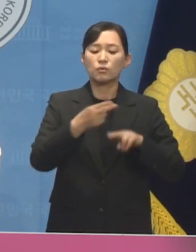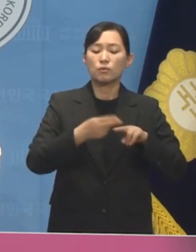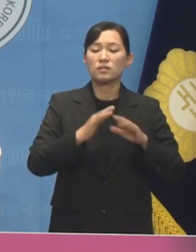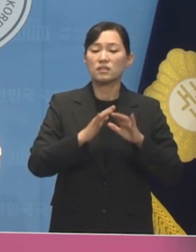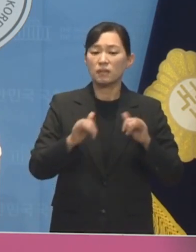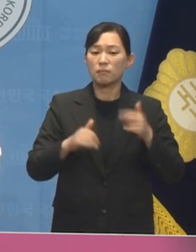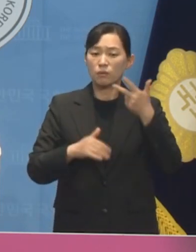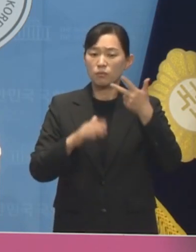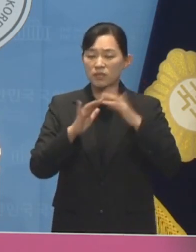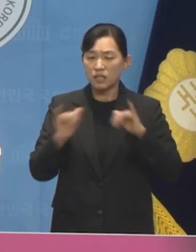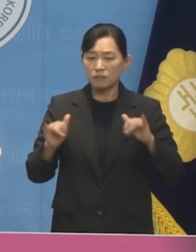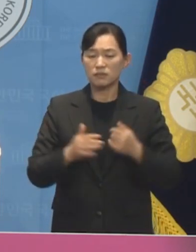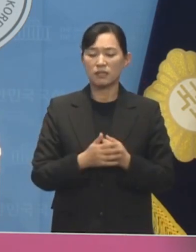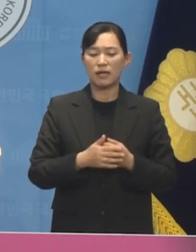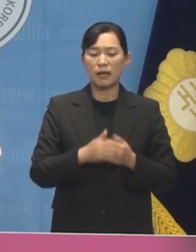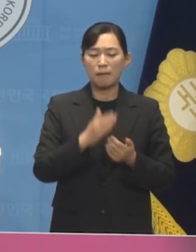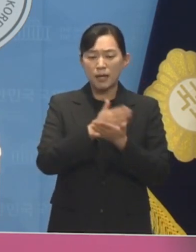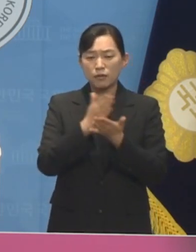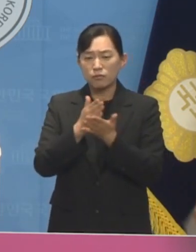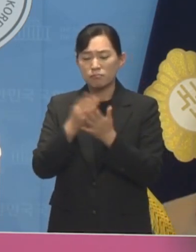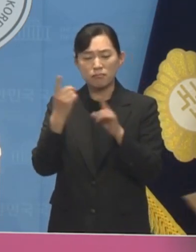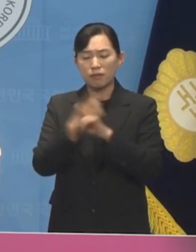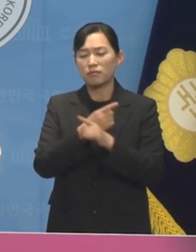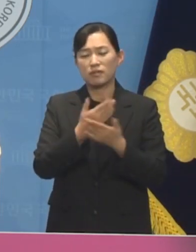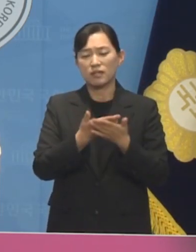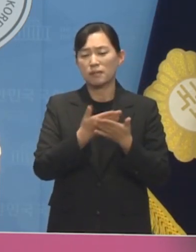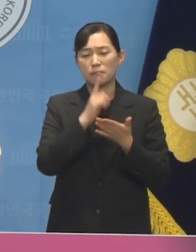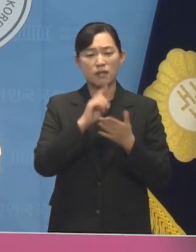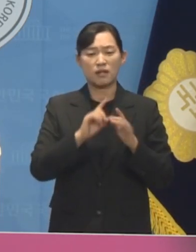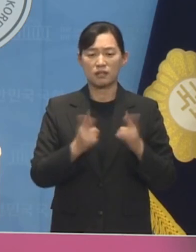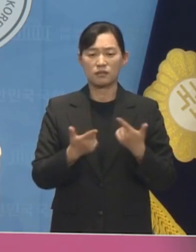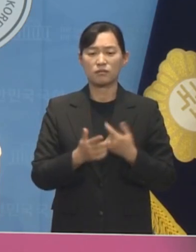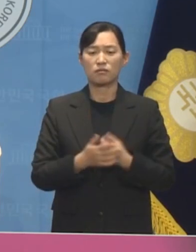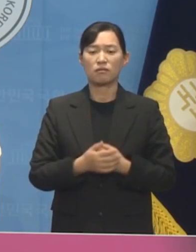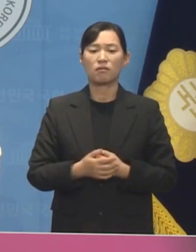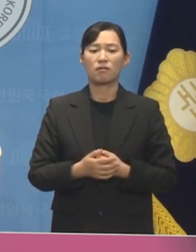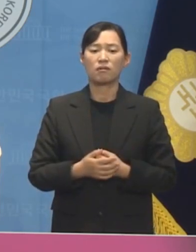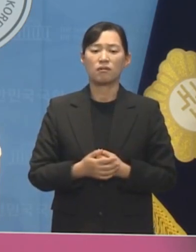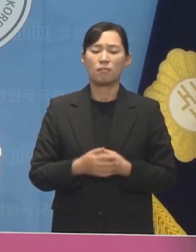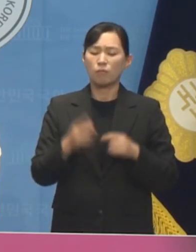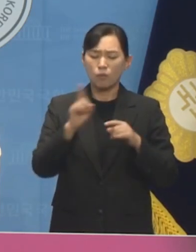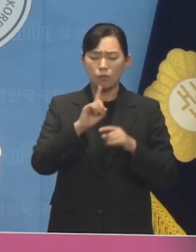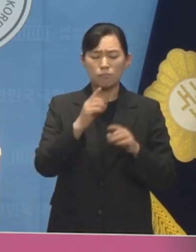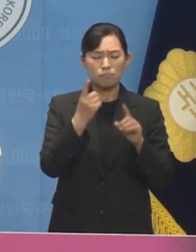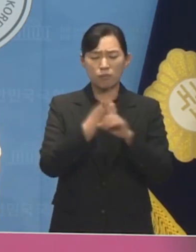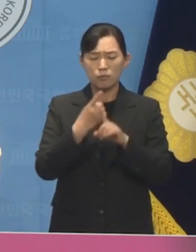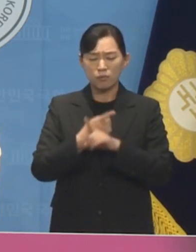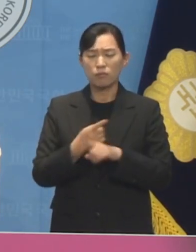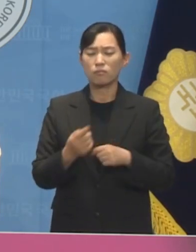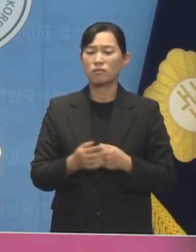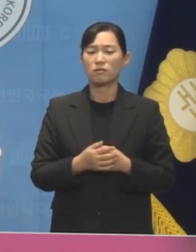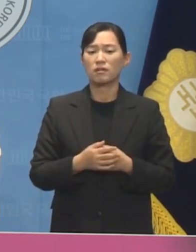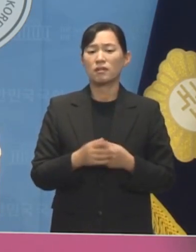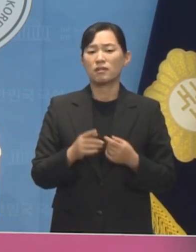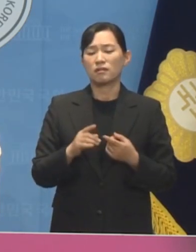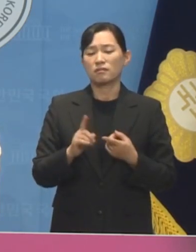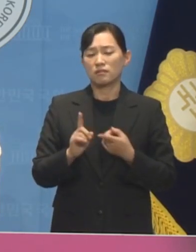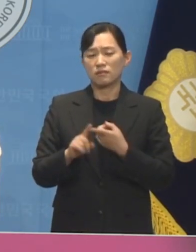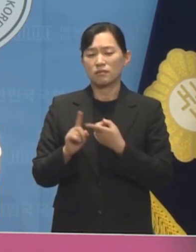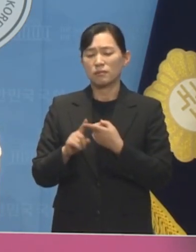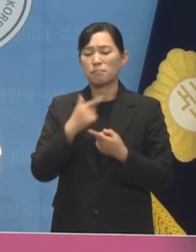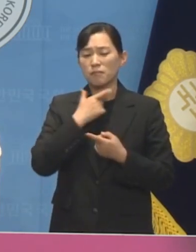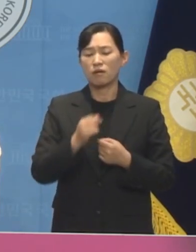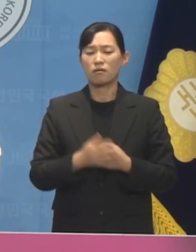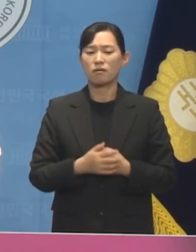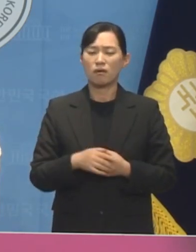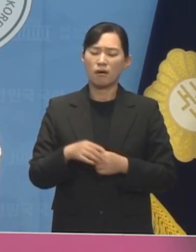7명은 식단의 메뉴를 바꿔달라고 하지 않았습니다. 덩어리 식재료에 있어 변경이나 전처리된 식재료의 발주를 원하였습니다.